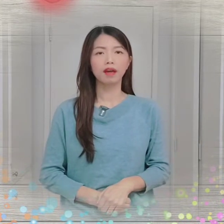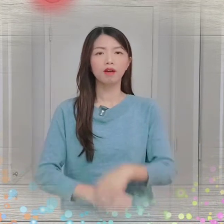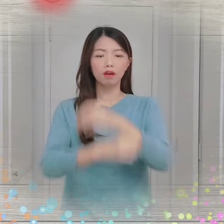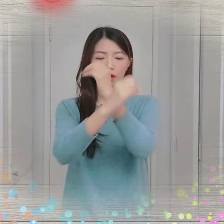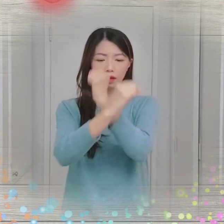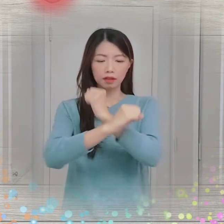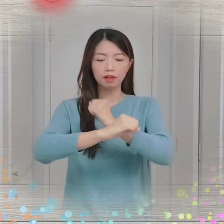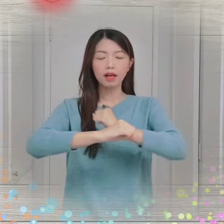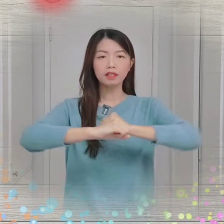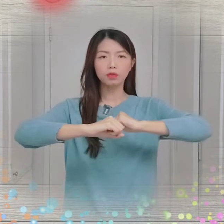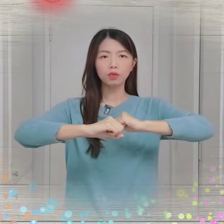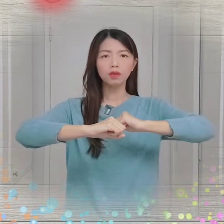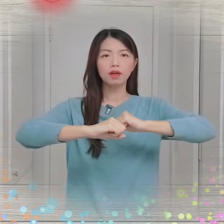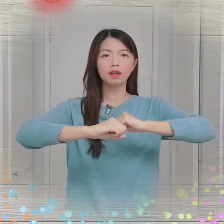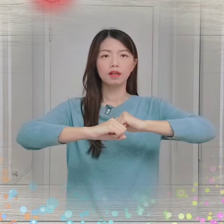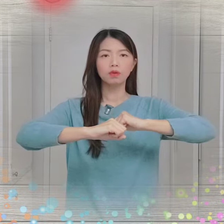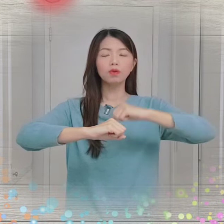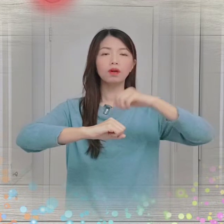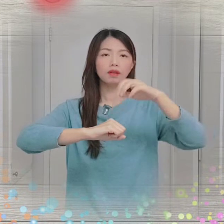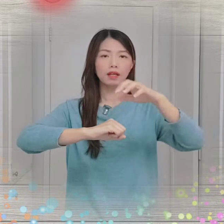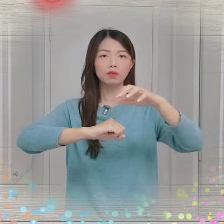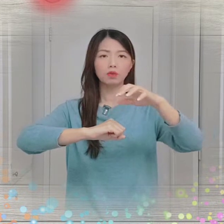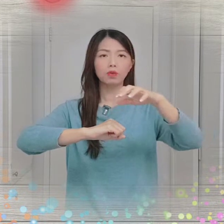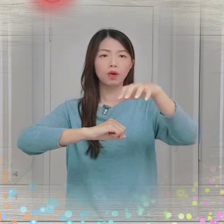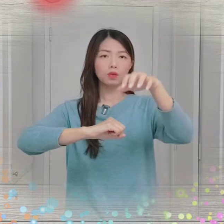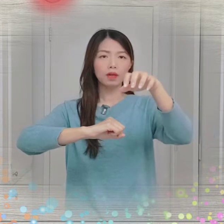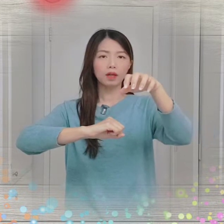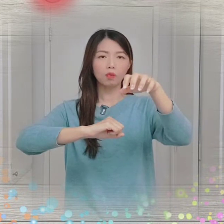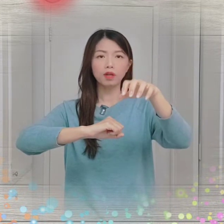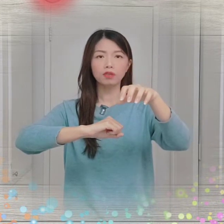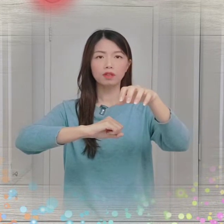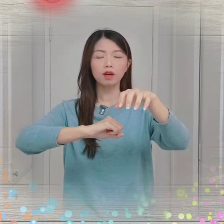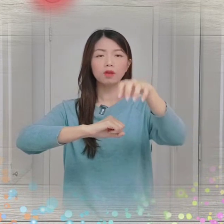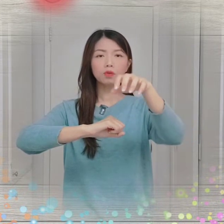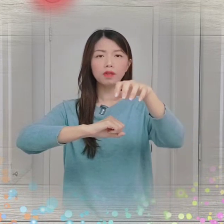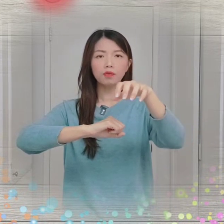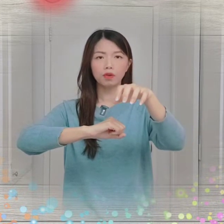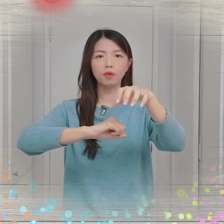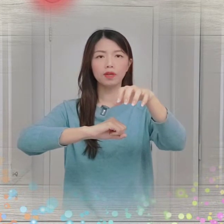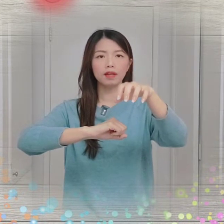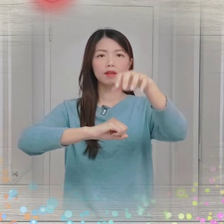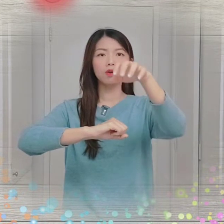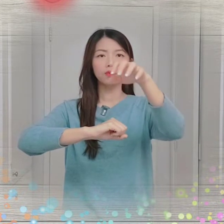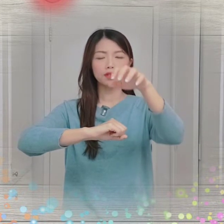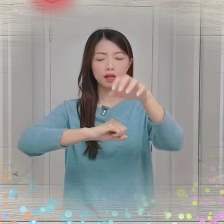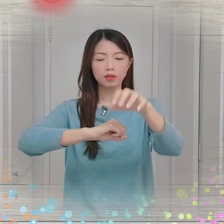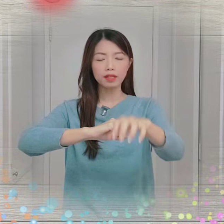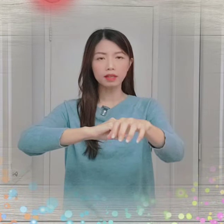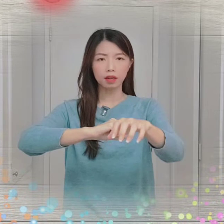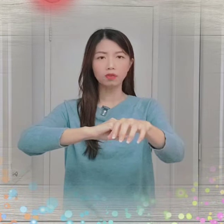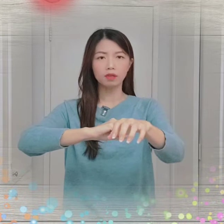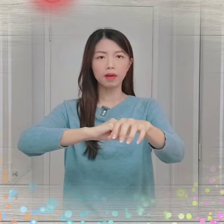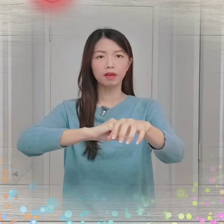해줬는데요. 들하시고 그리고 다른 손으로 손 약간 오므려주셔서 손등이 위로 보이게 해서 위에서